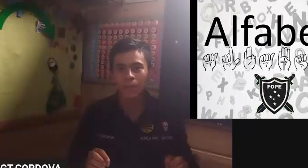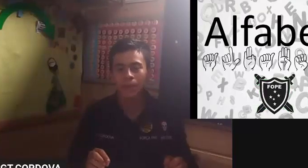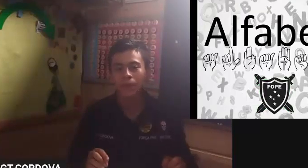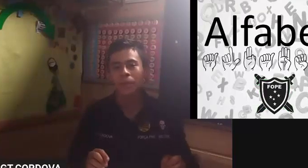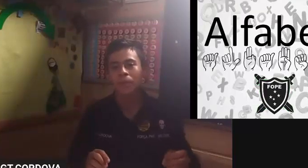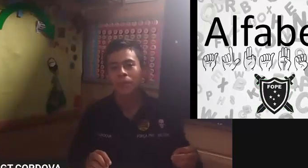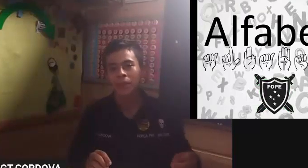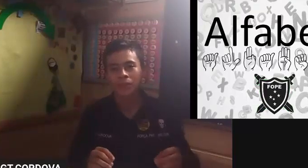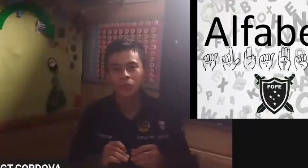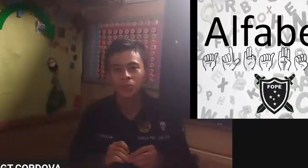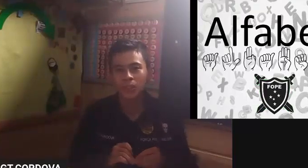alfabeto. Continuando.